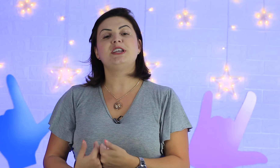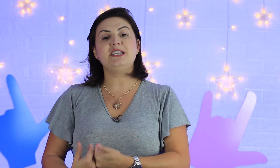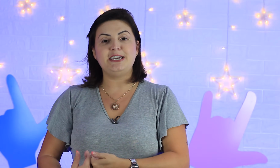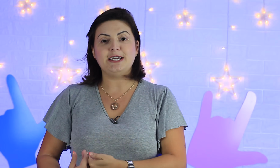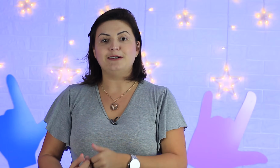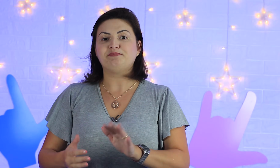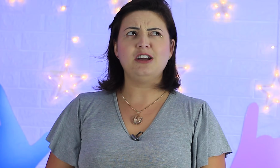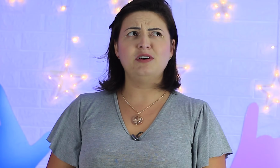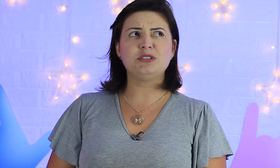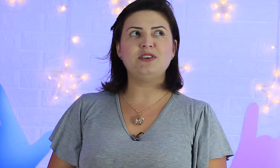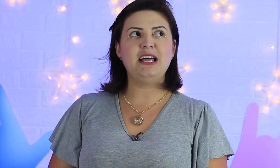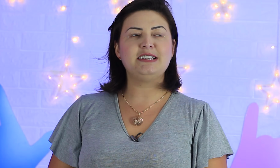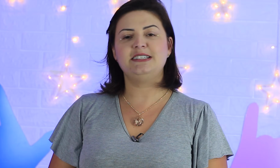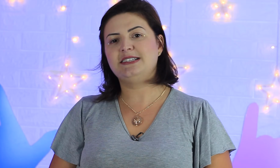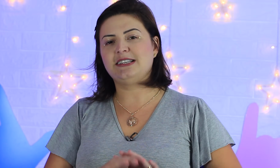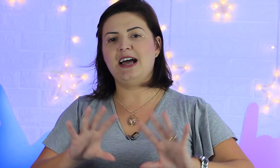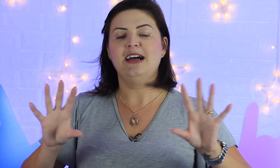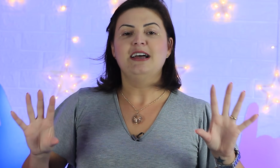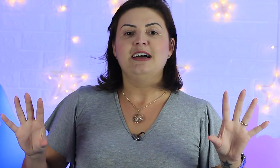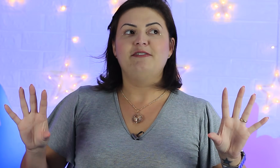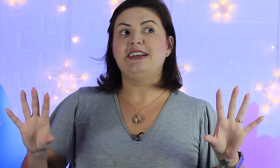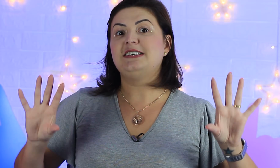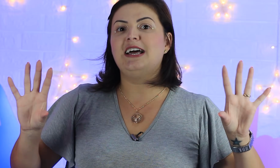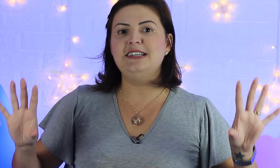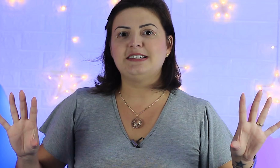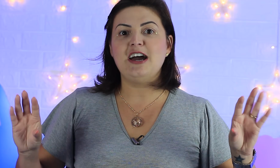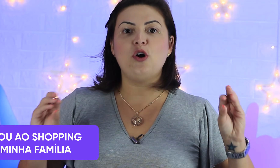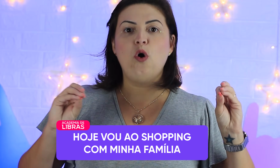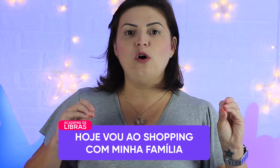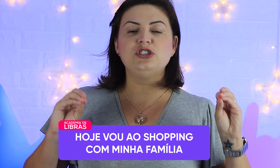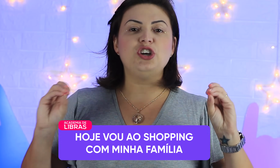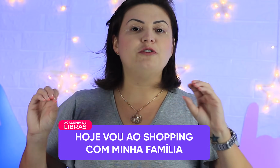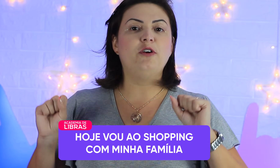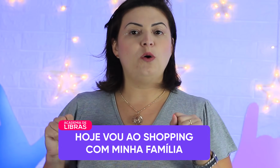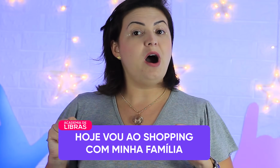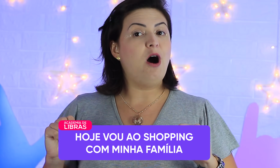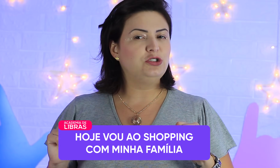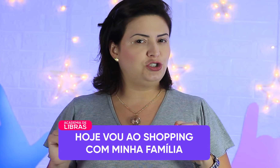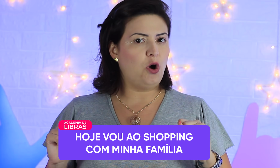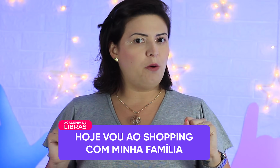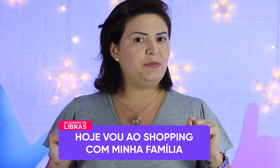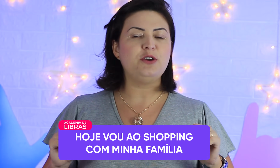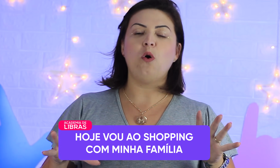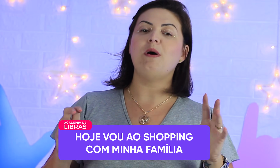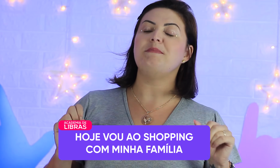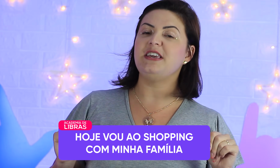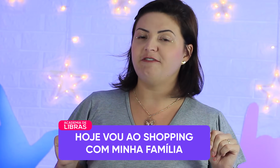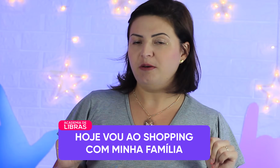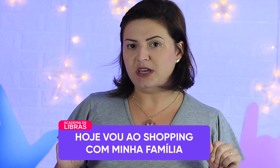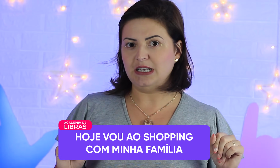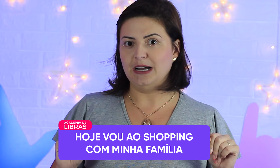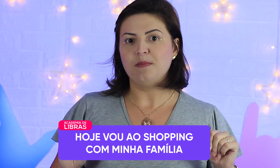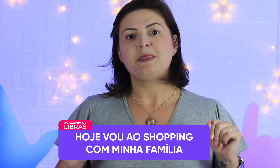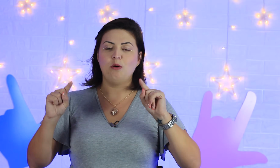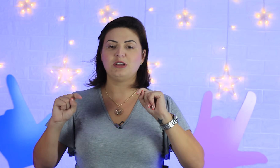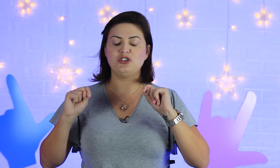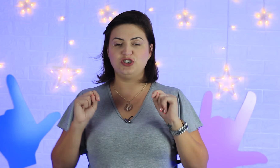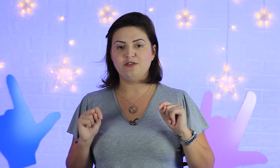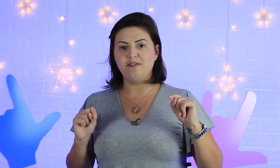Professoraninha. Então, vamos falar assim que você tá... Vai sinalizar. Hoje eu vou ao shopping com a minha família. Como que a gente vai